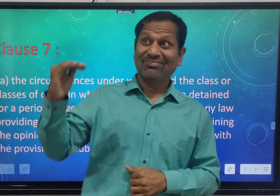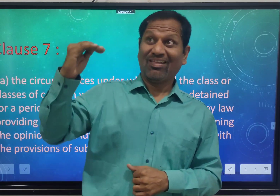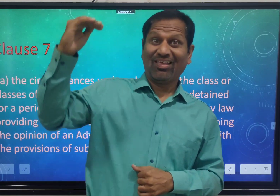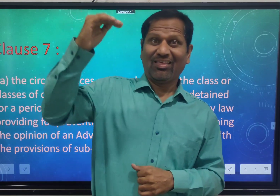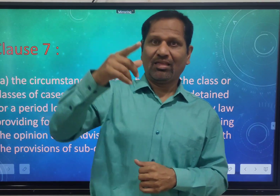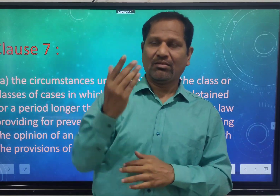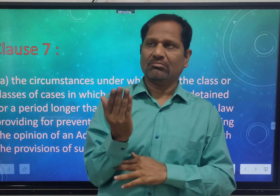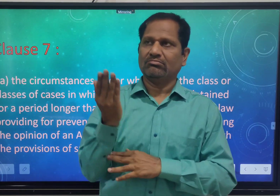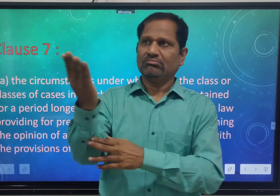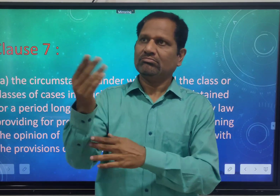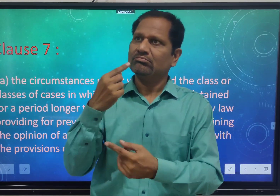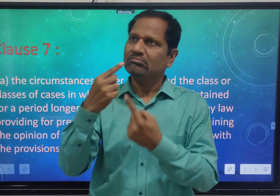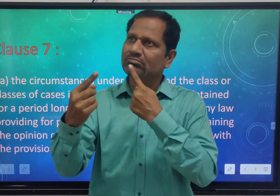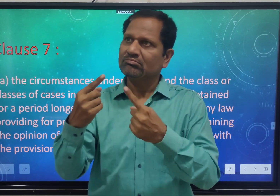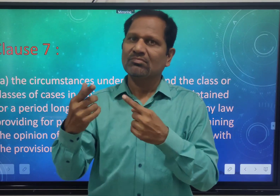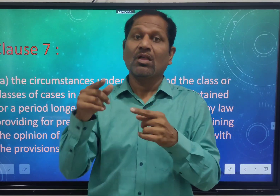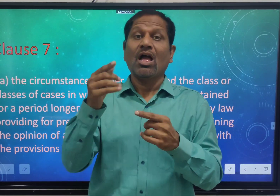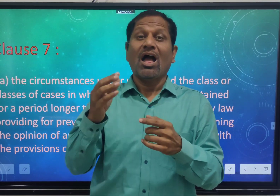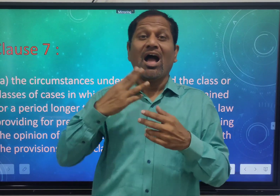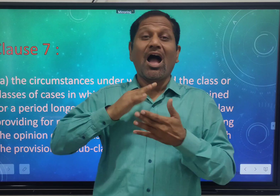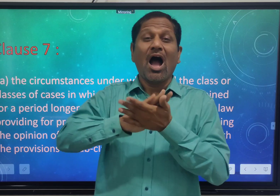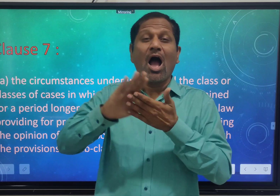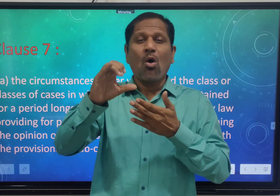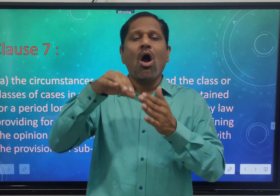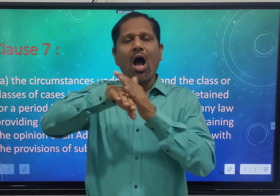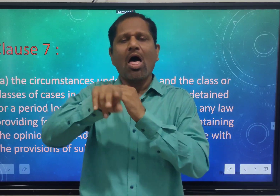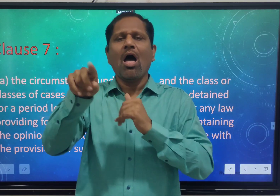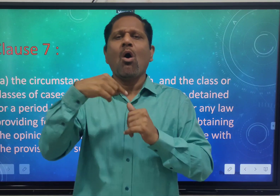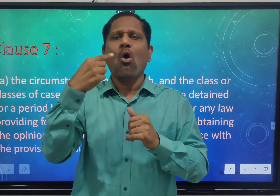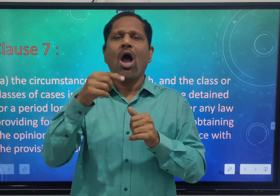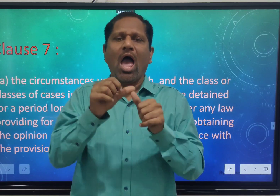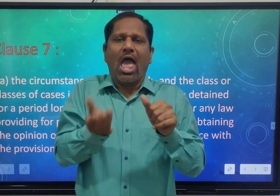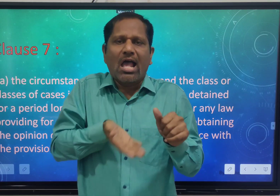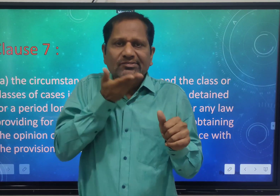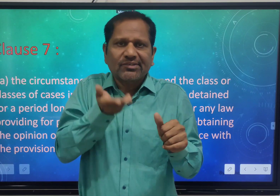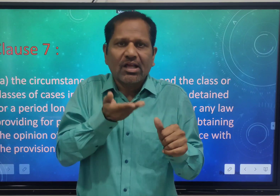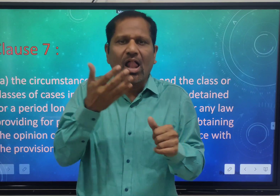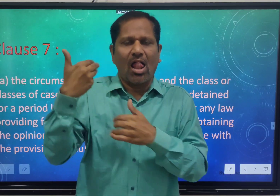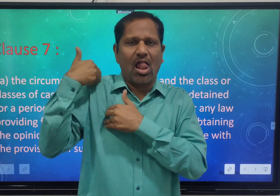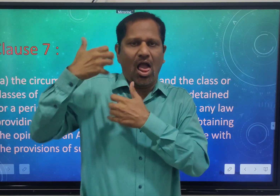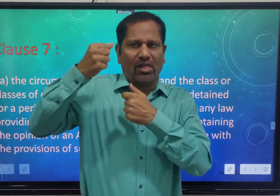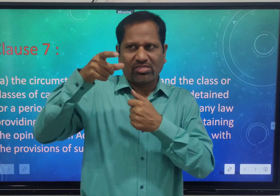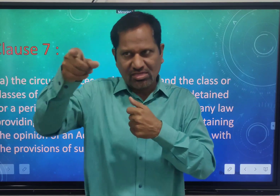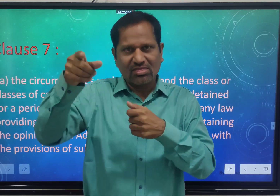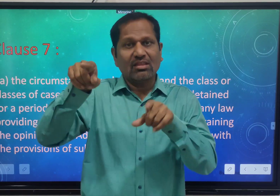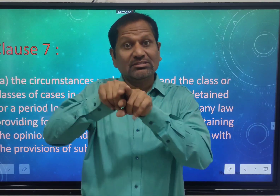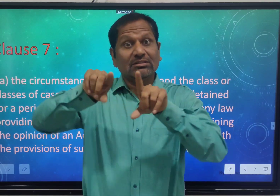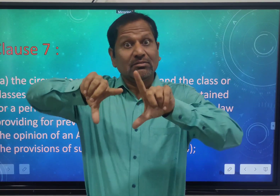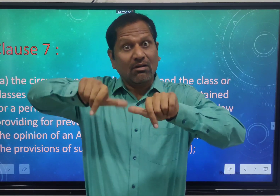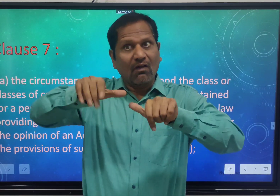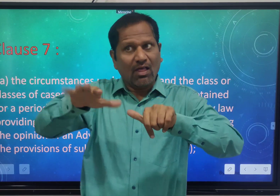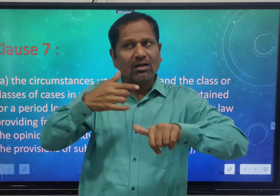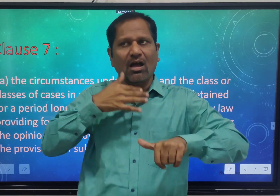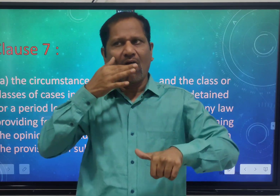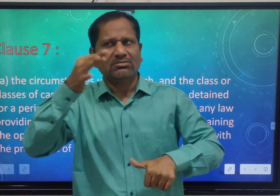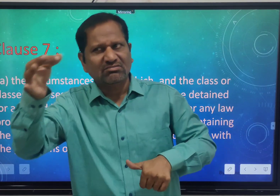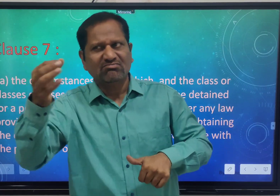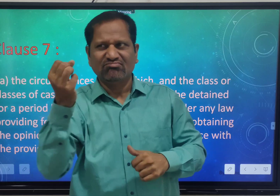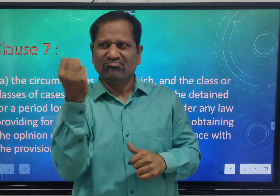मैंने पहले बताया कि 3 महीने का जो है समय रहता है, गिरफ्तारी के बाद जो है 3 महीने से ज़्यादा नहीं रखा